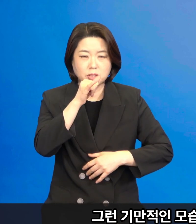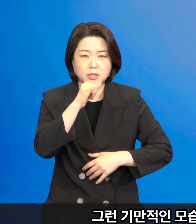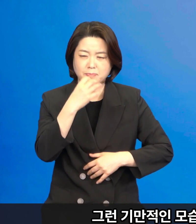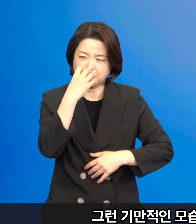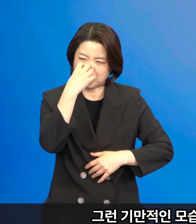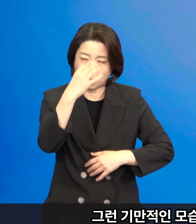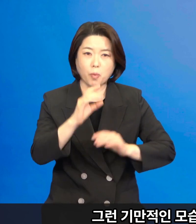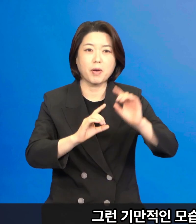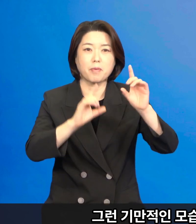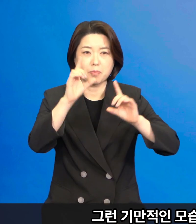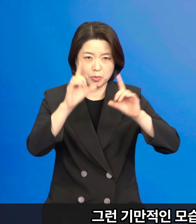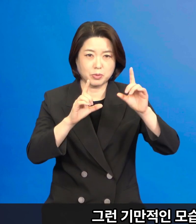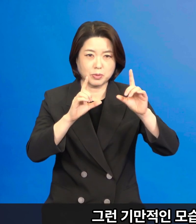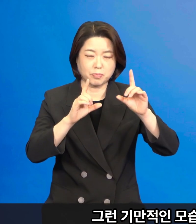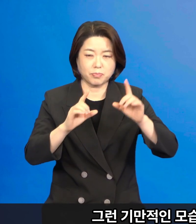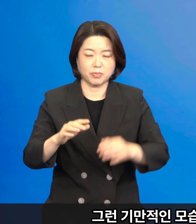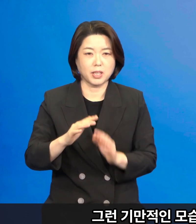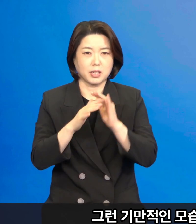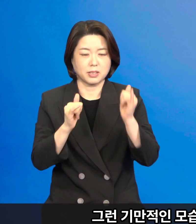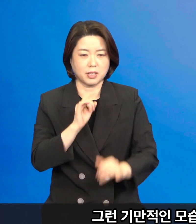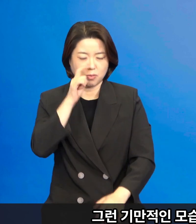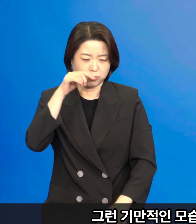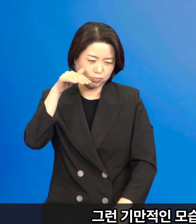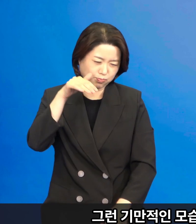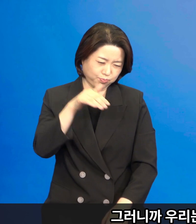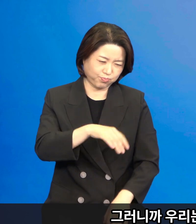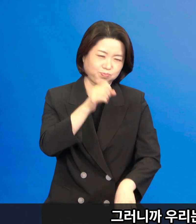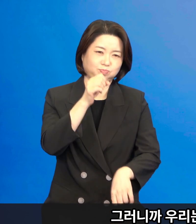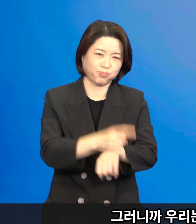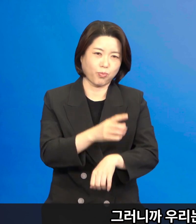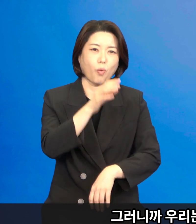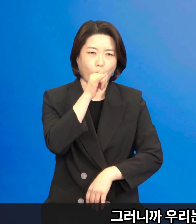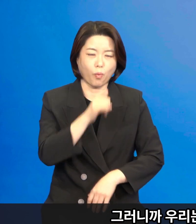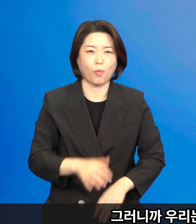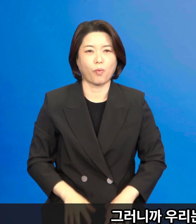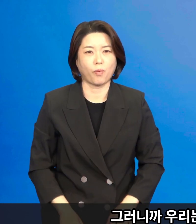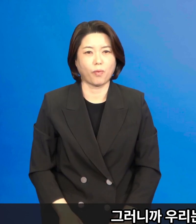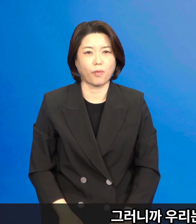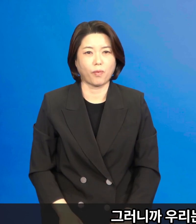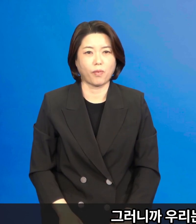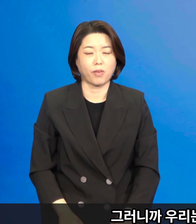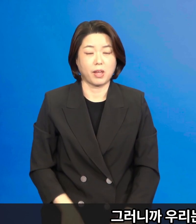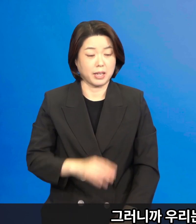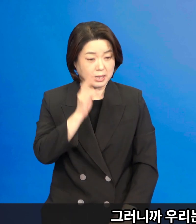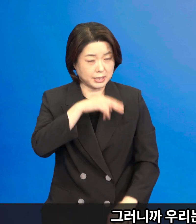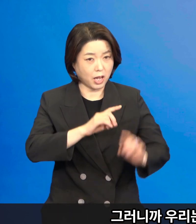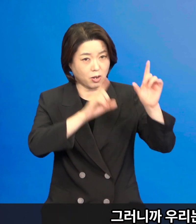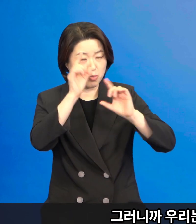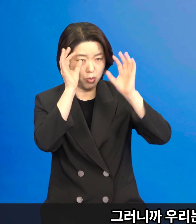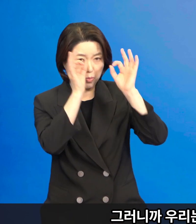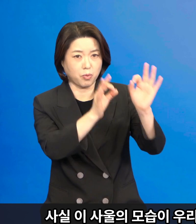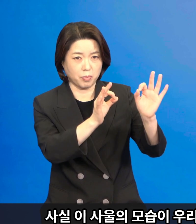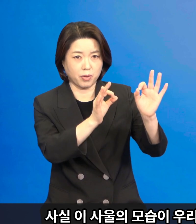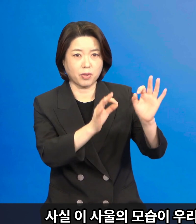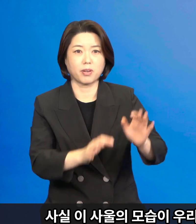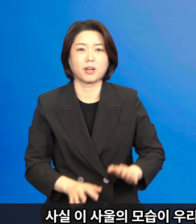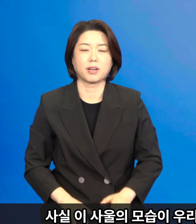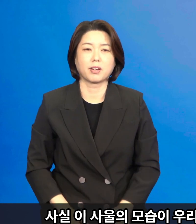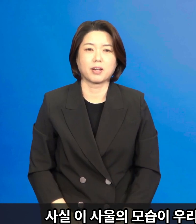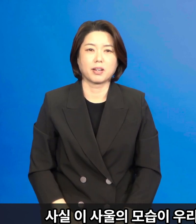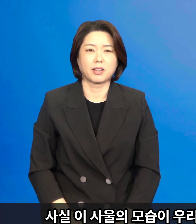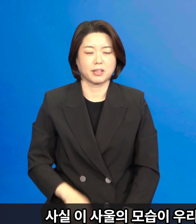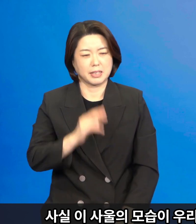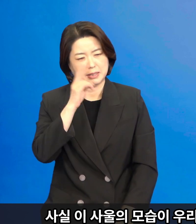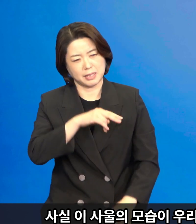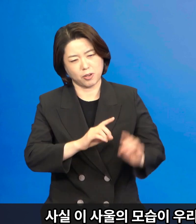모습이 인간의 타락한 속성이에요. 그러니까 우리는 이 사울의 모습을 보면서 사실 이